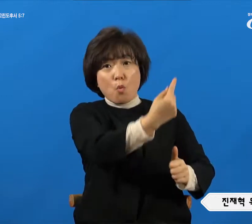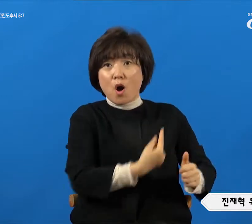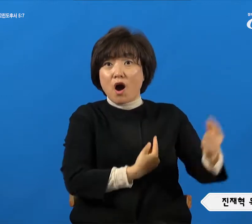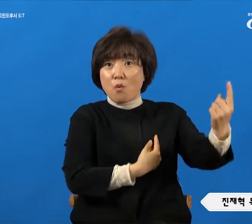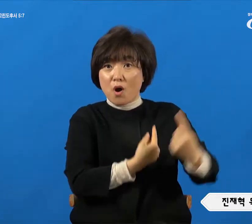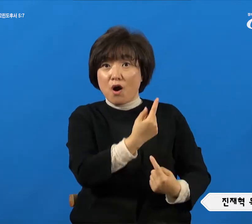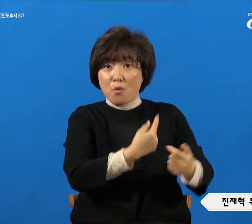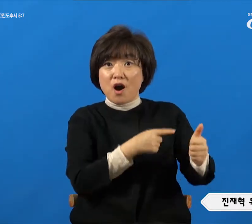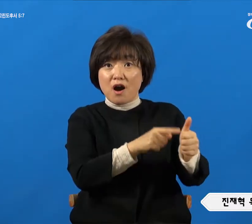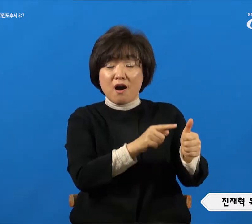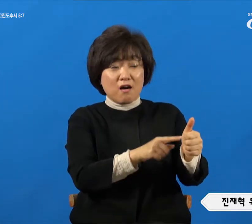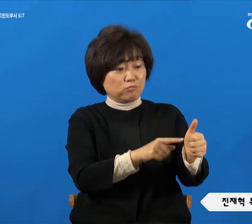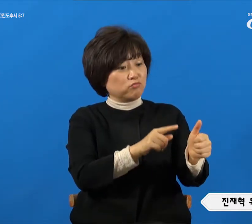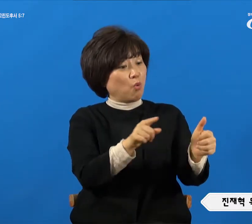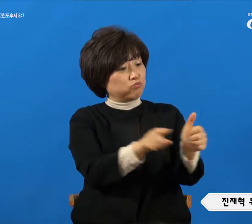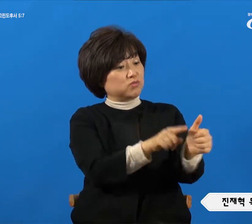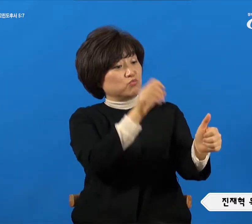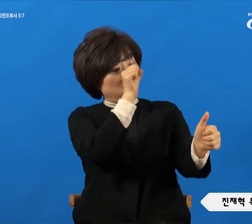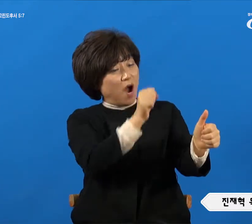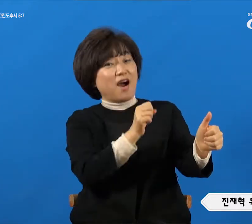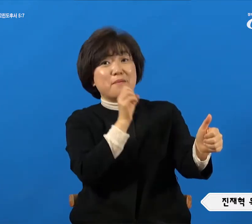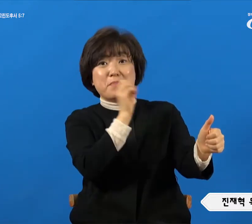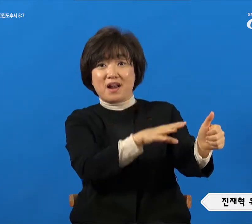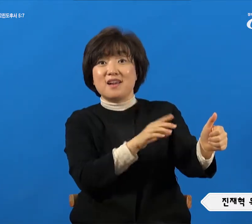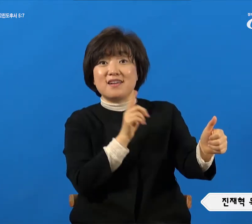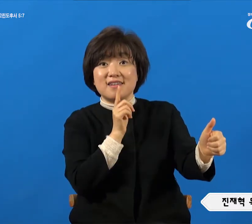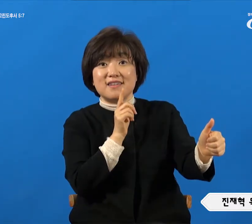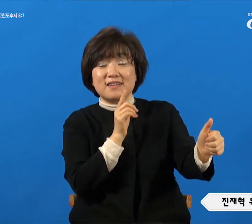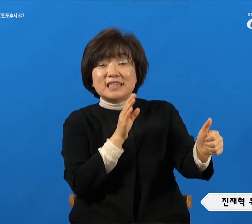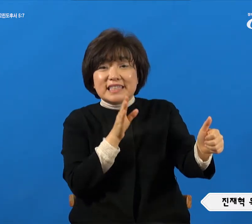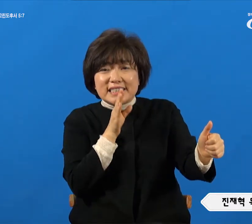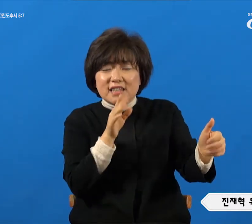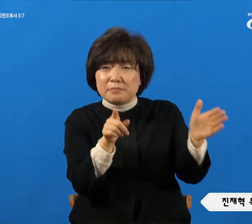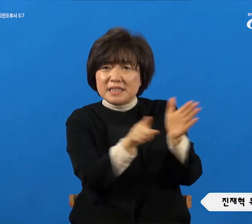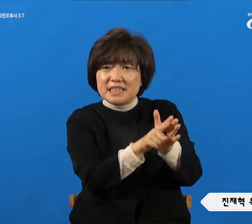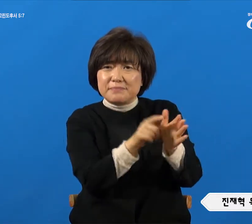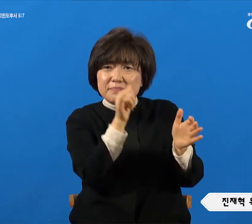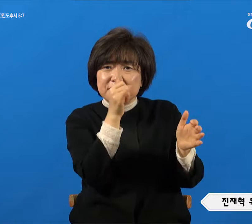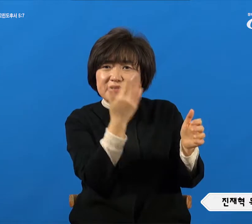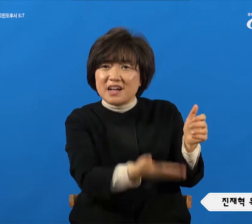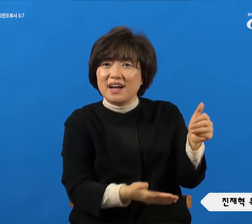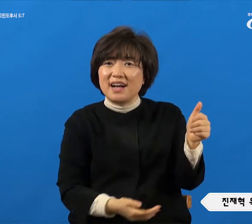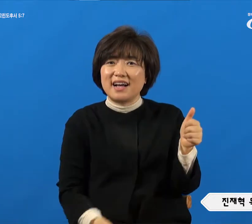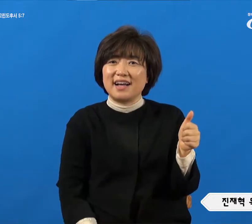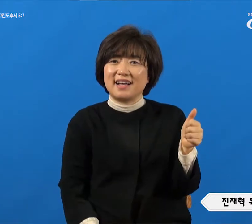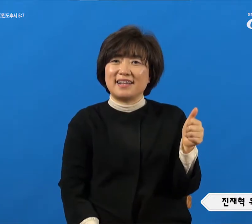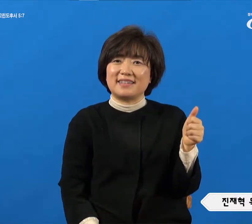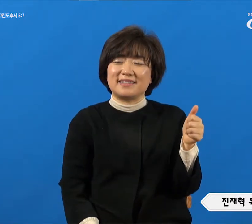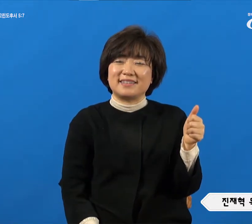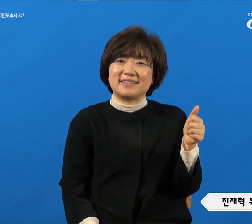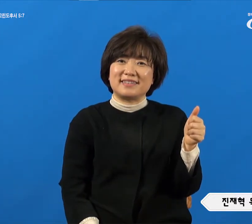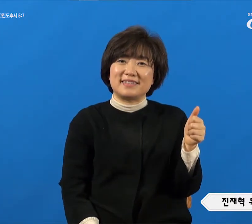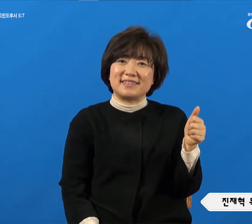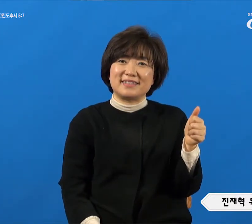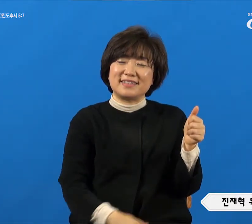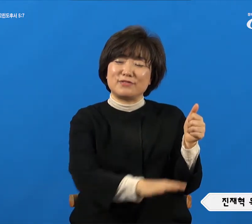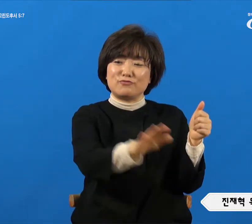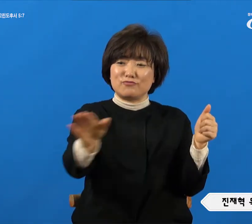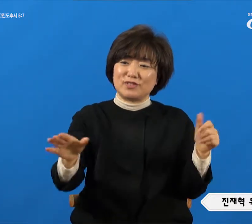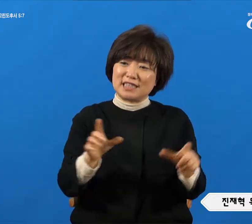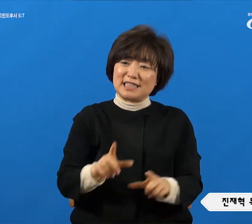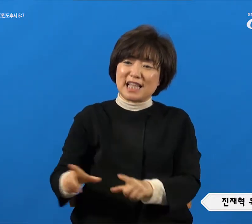믿음이 좋다라고 이야기하지만 그게 정말 믿음이 좋은 것입니까? 우리의